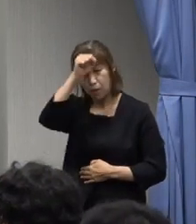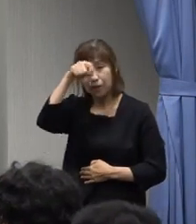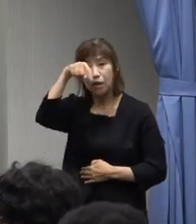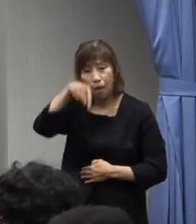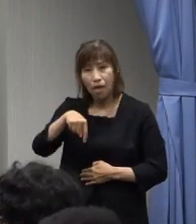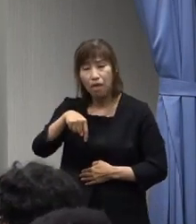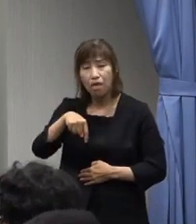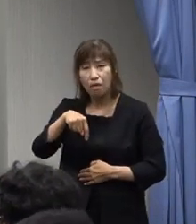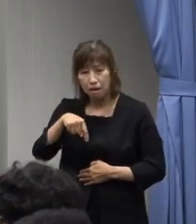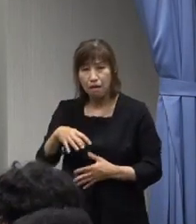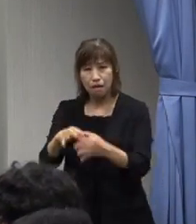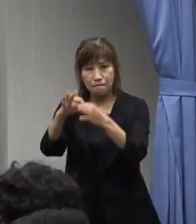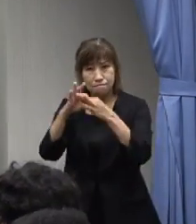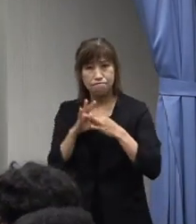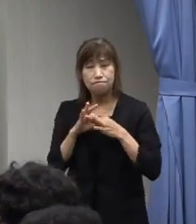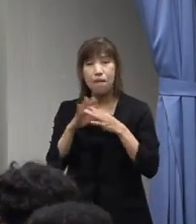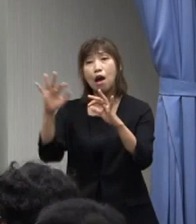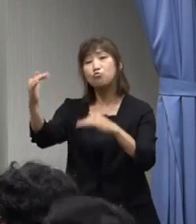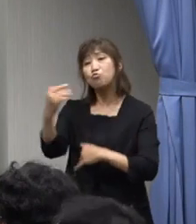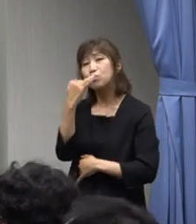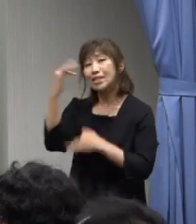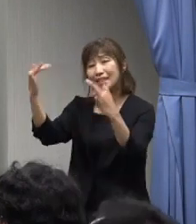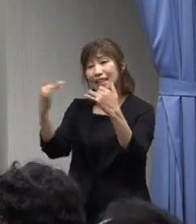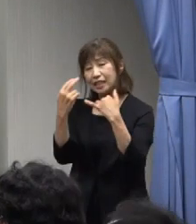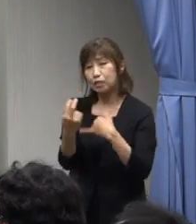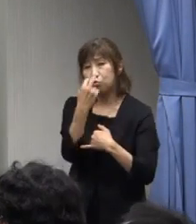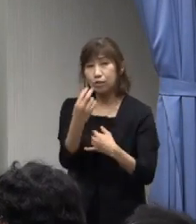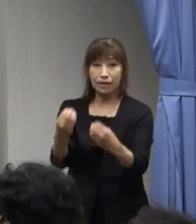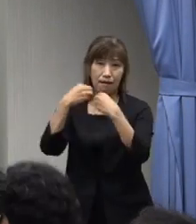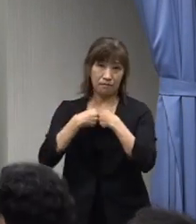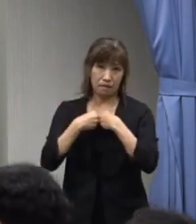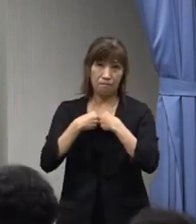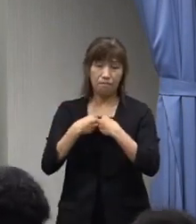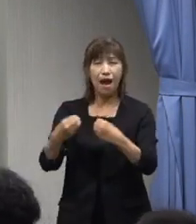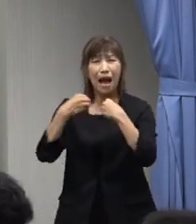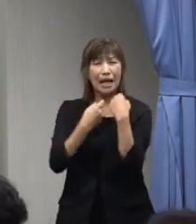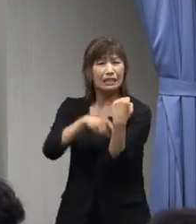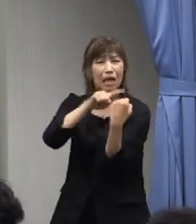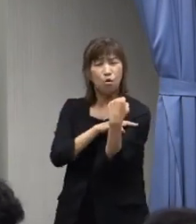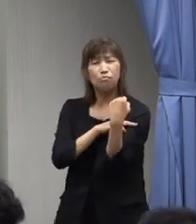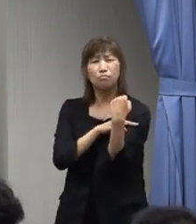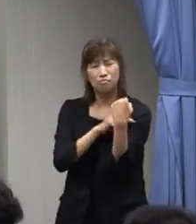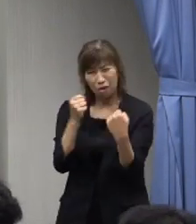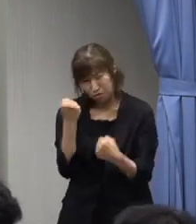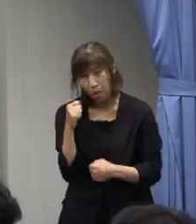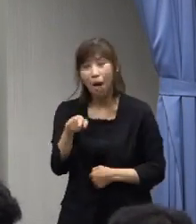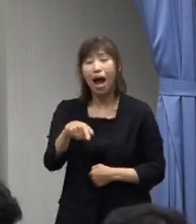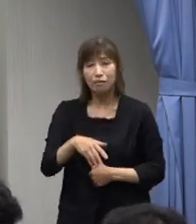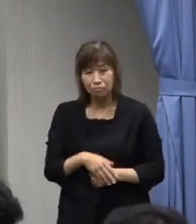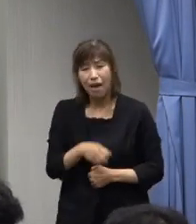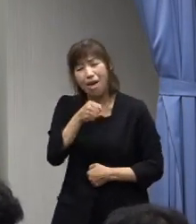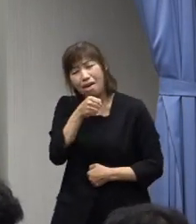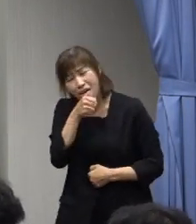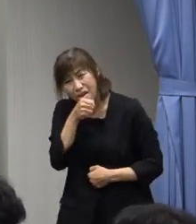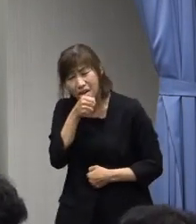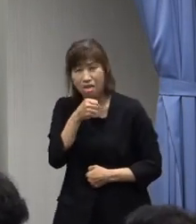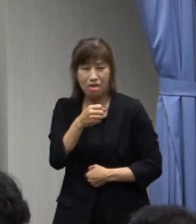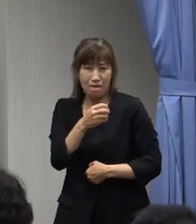感染です。非常に感染力が高いものになります。症状は発熱とか発疹、咳、鼻水等